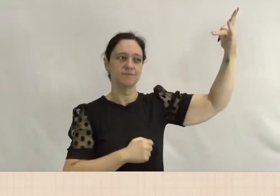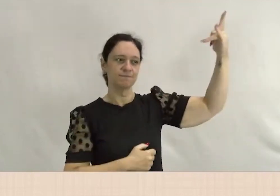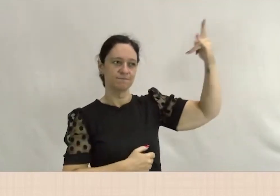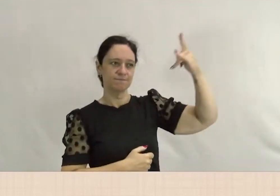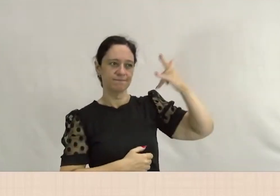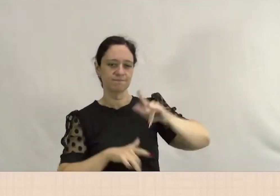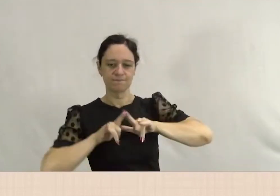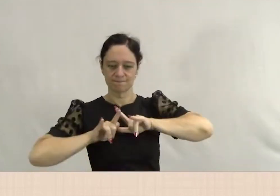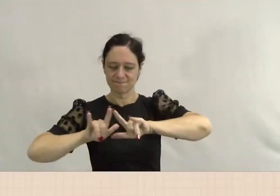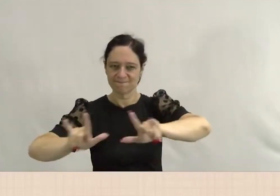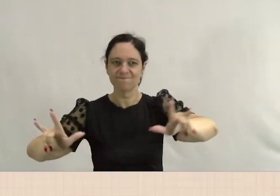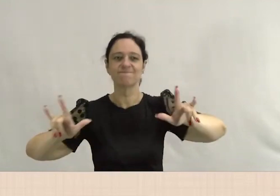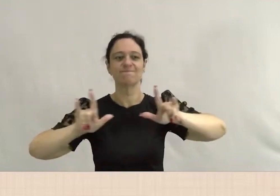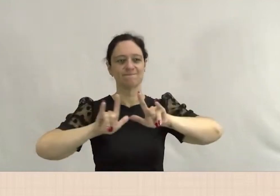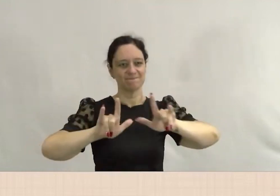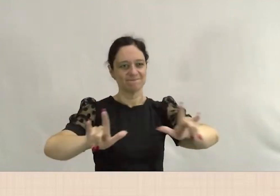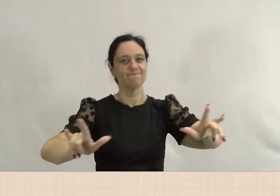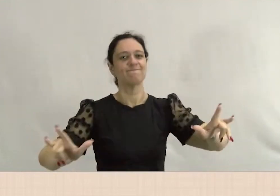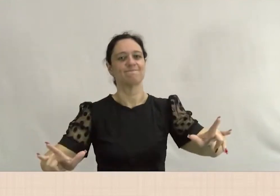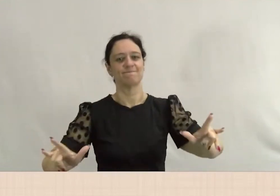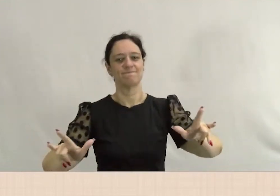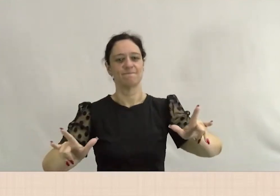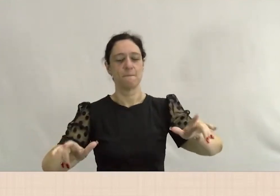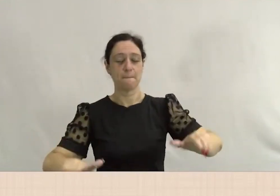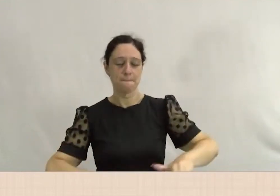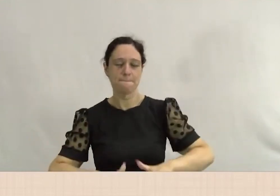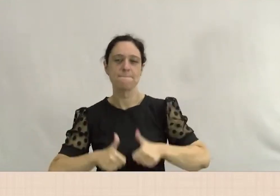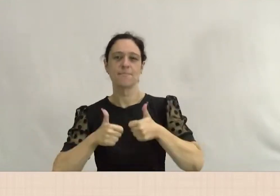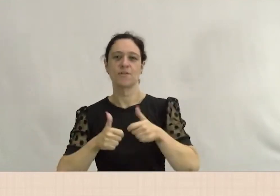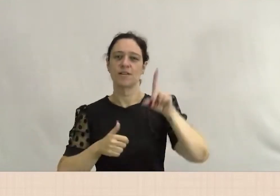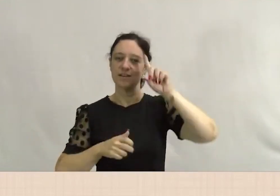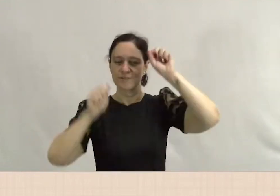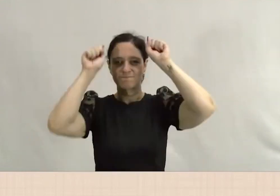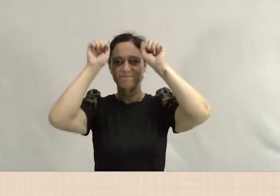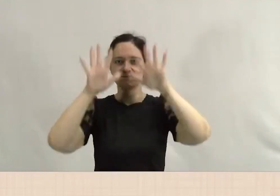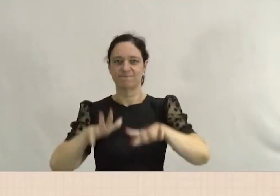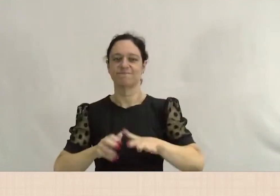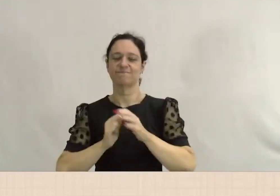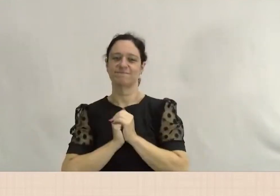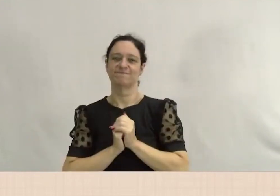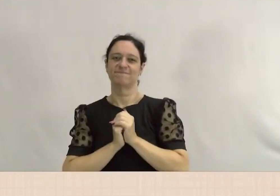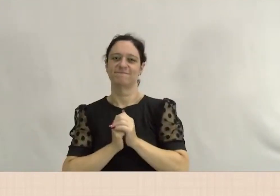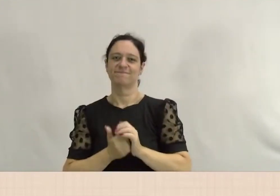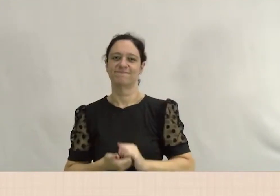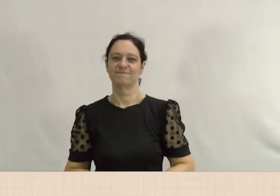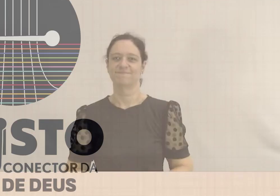é aperfeiçoado em nós. Deus abençoe vocês. Amém.